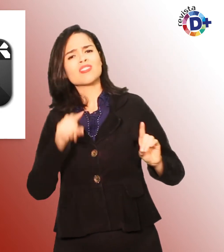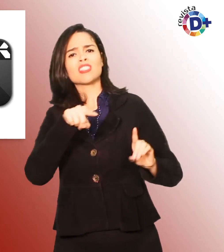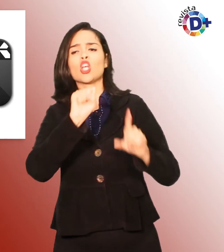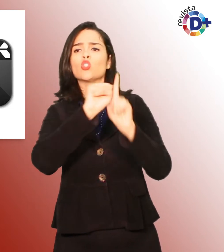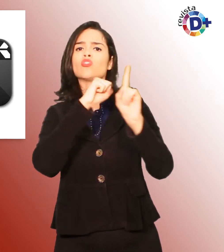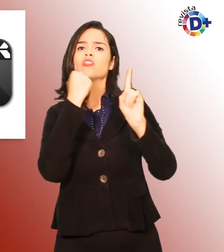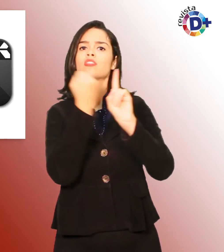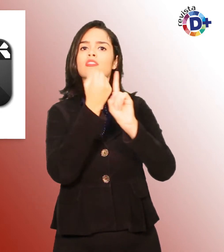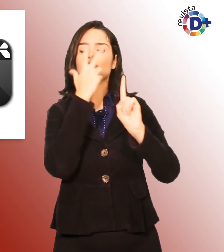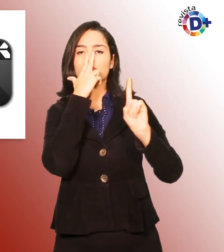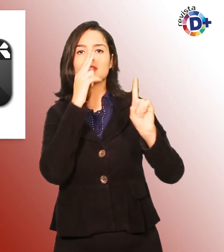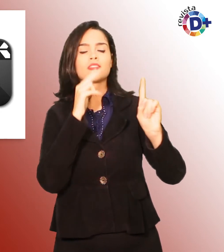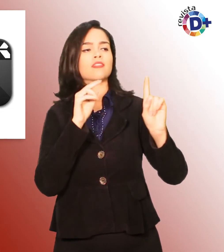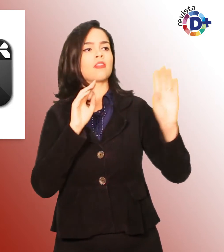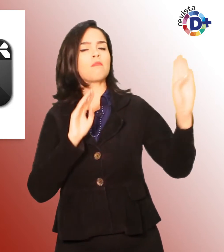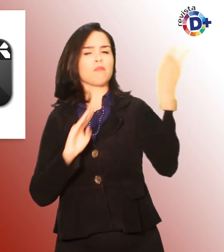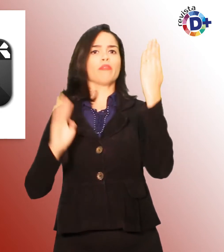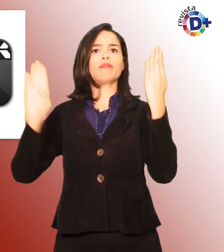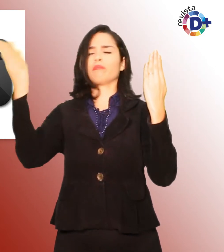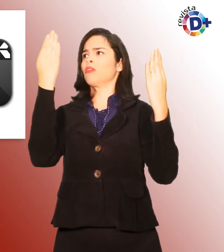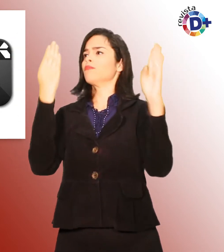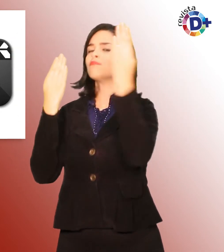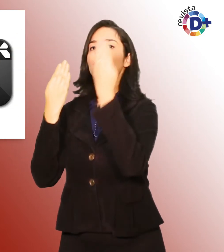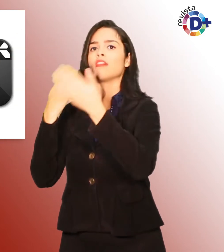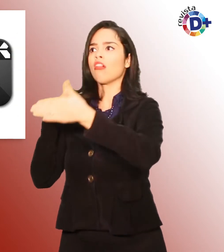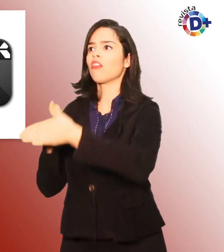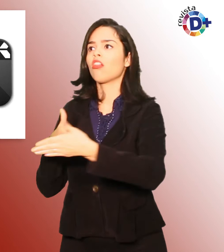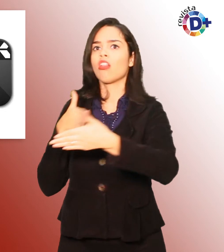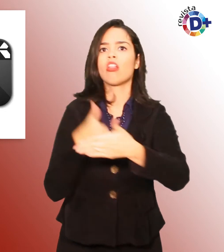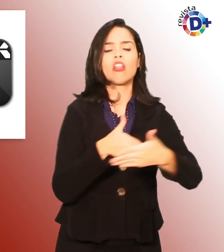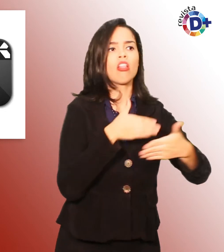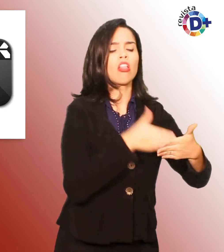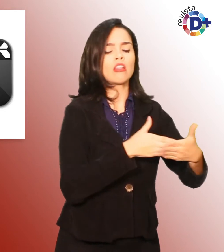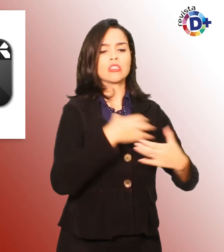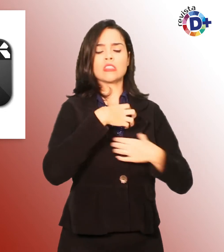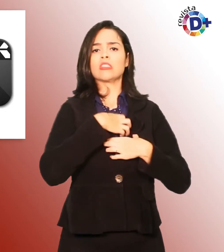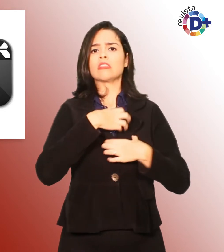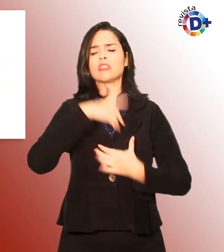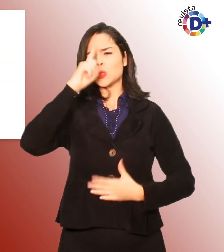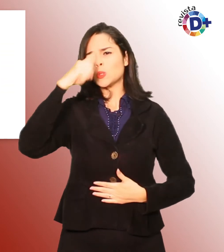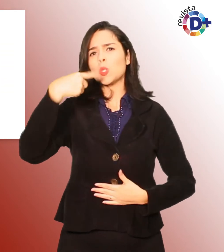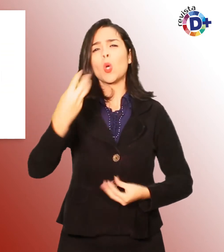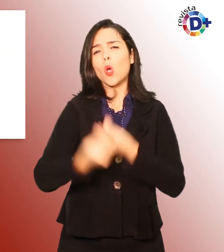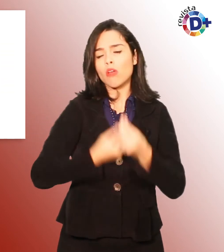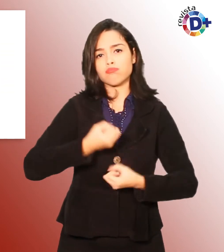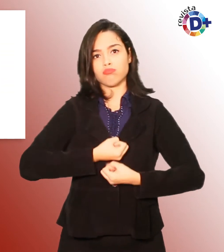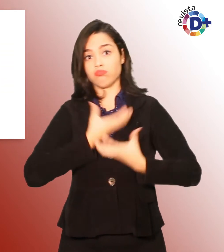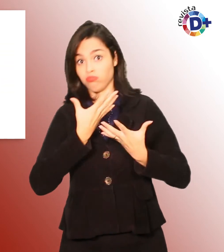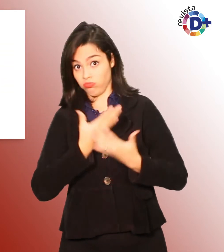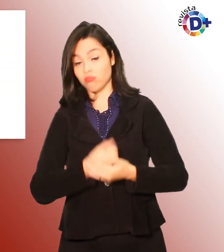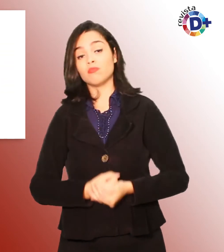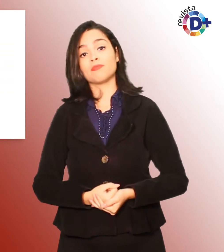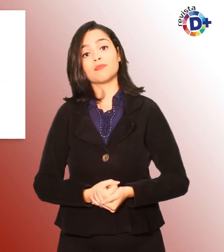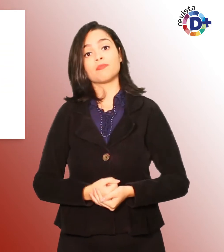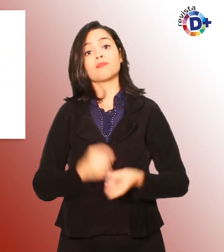que a sociedade fecha em situações reais do cotidiano o curta entra na